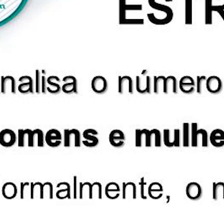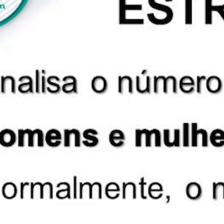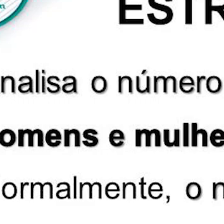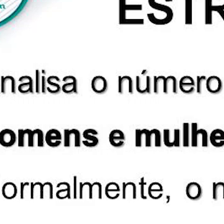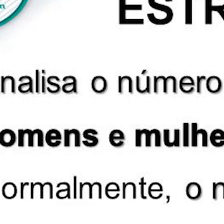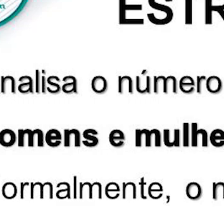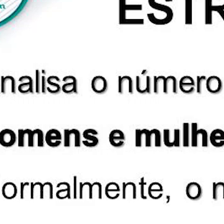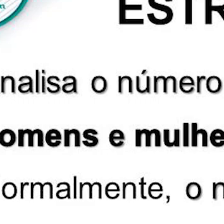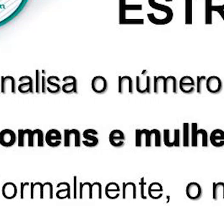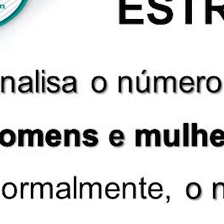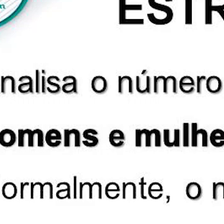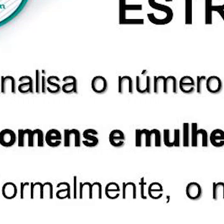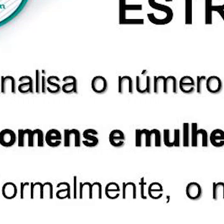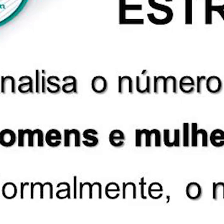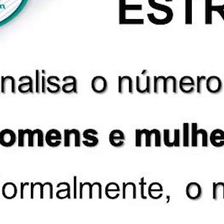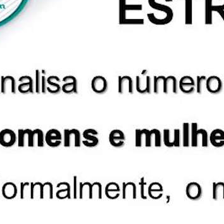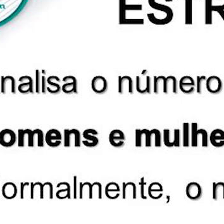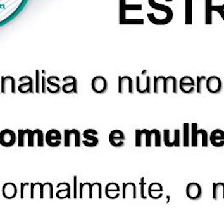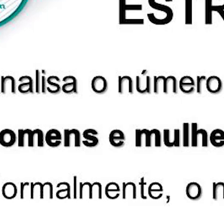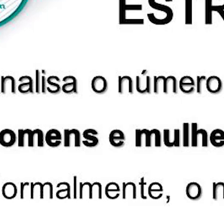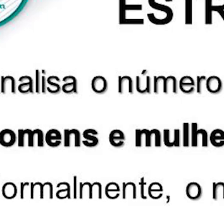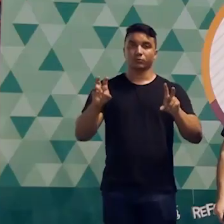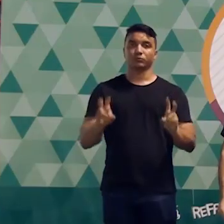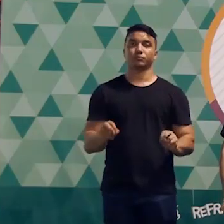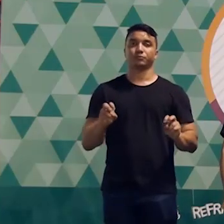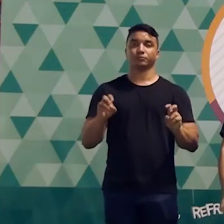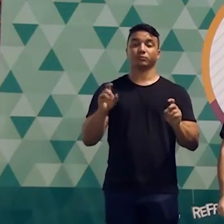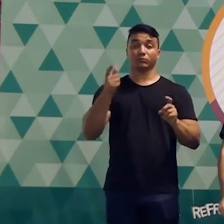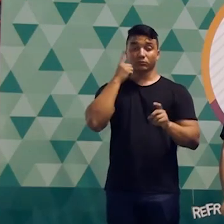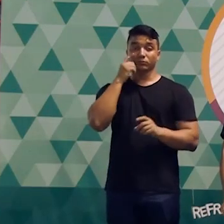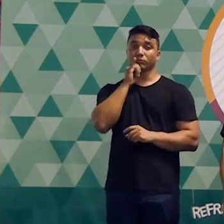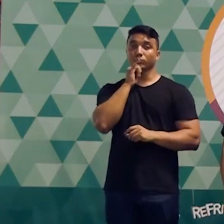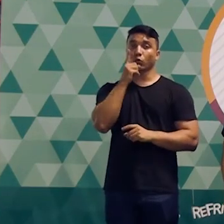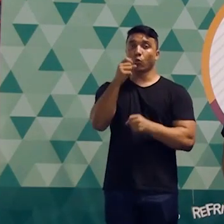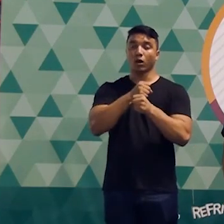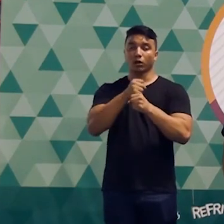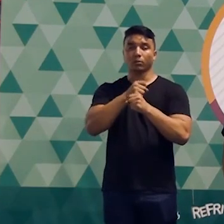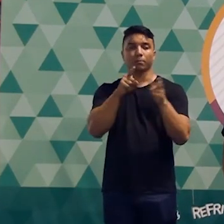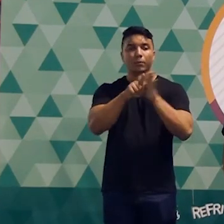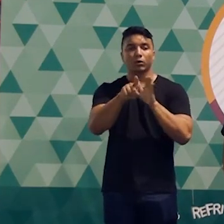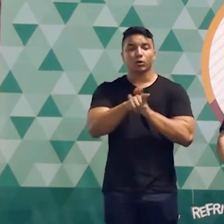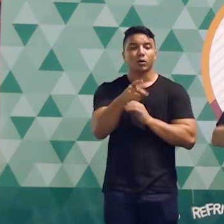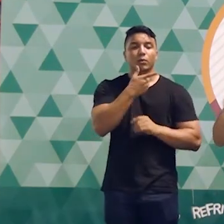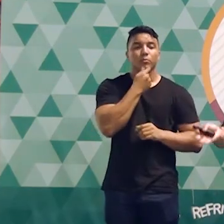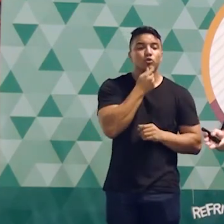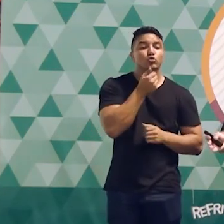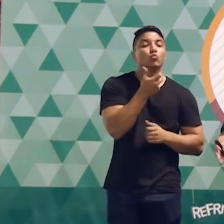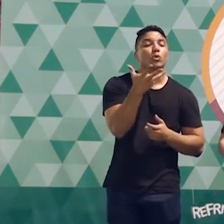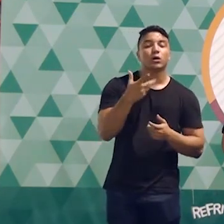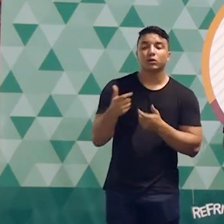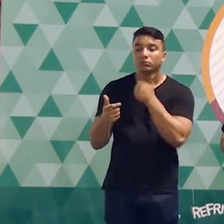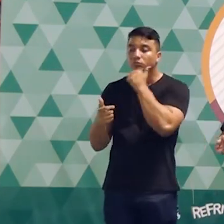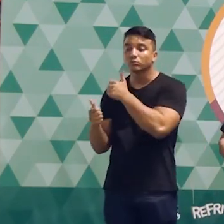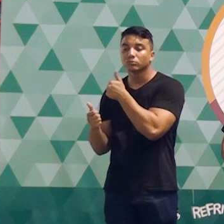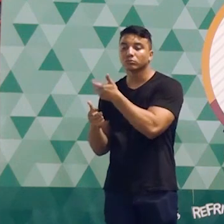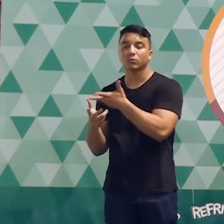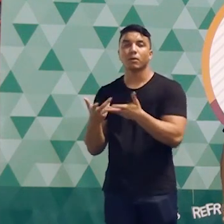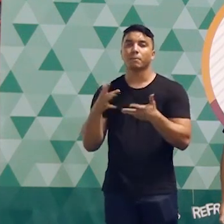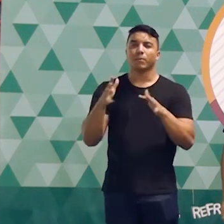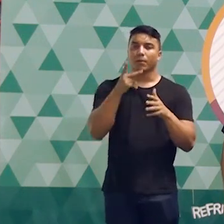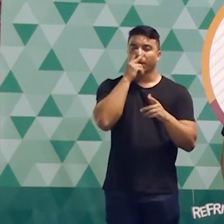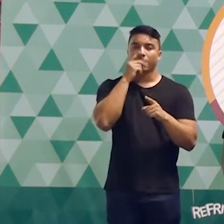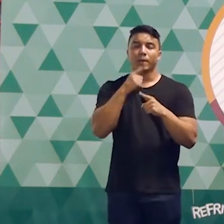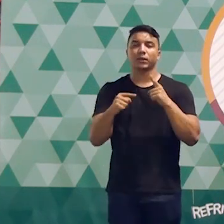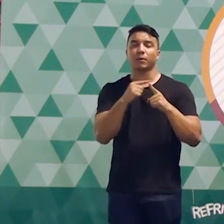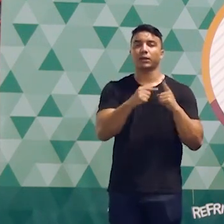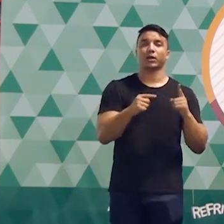nascem, eles são sempre meio a meio. Se você chegar numa maternidade durante um ano e perguntar quantos meninos nasceram, quantas meninas nasceram, é sempre mais ou menos a